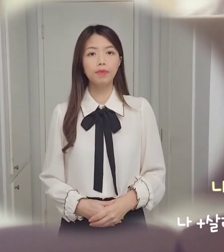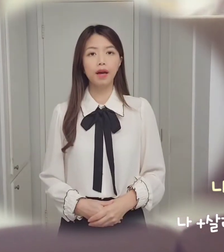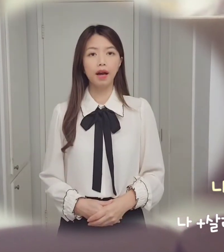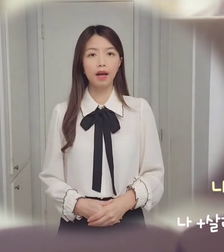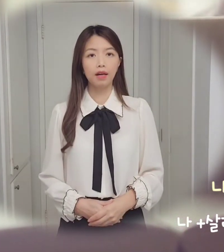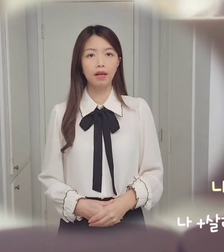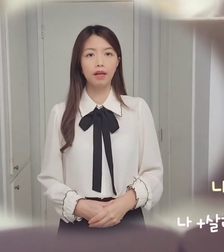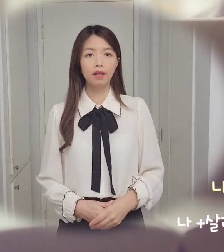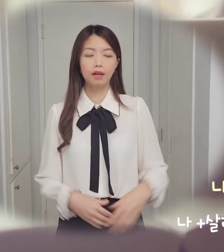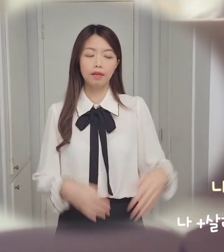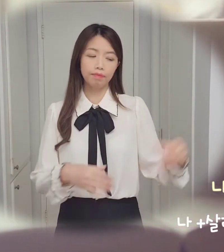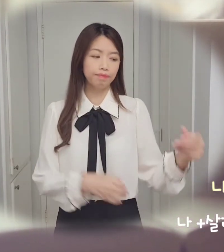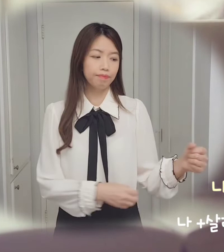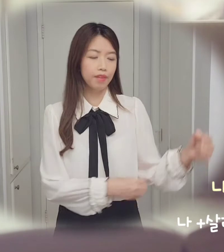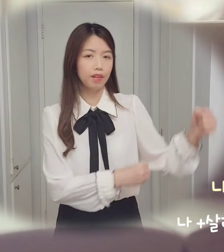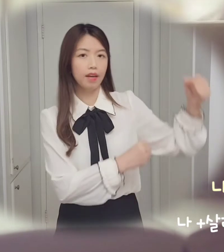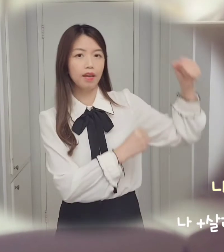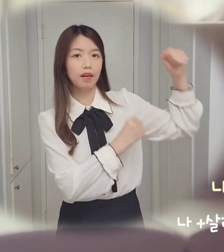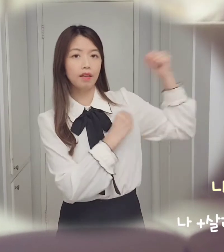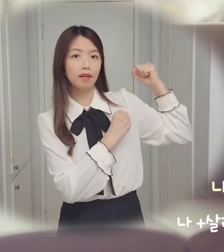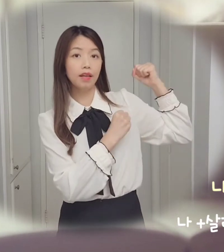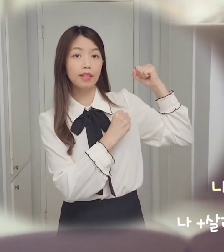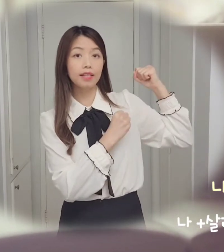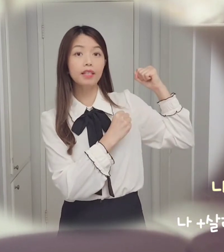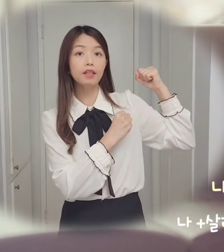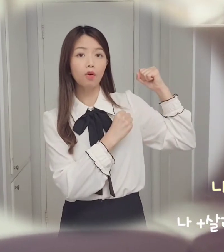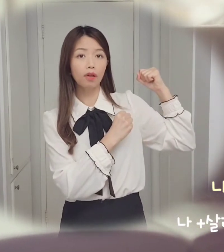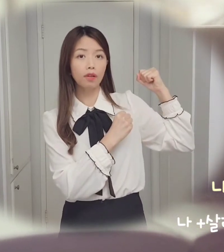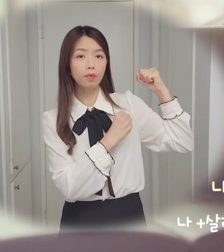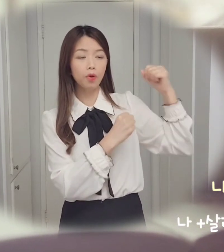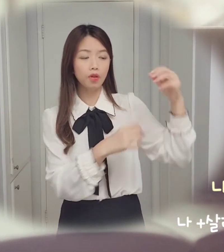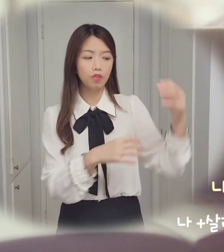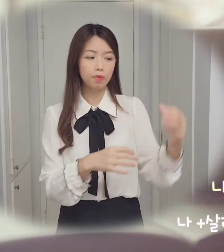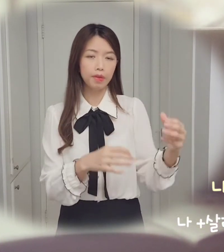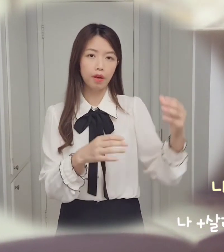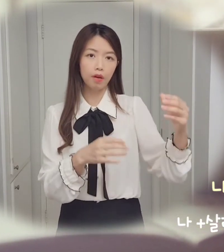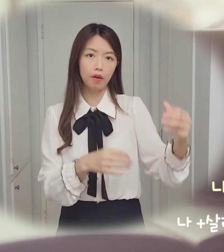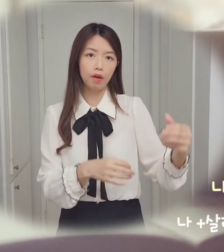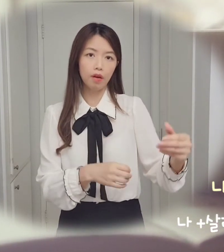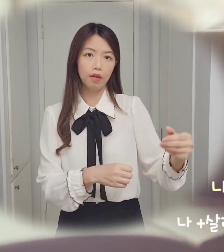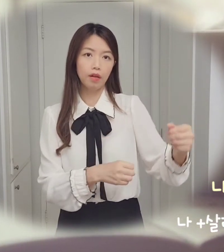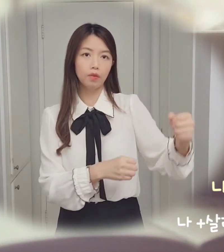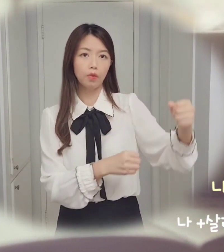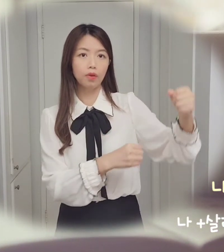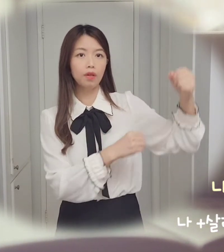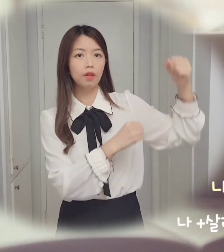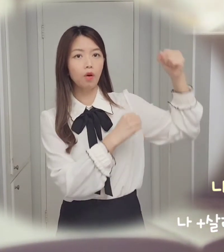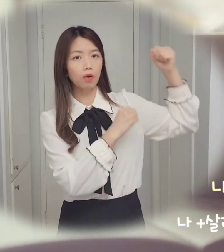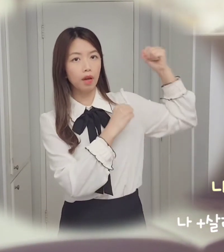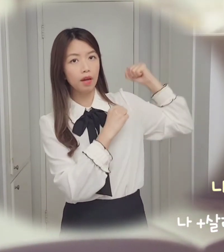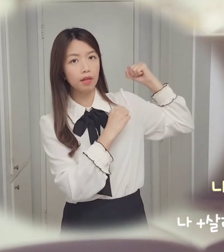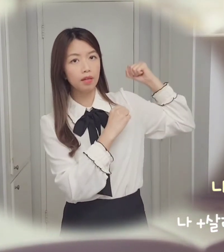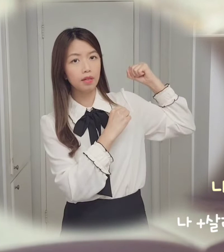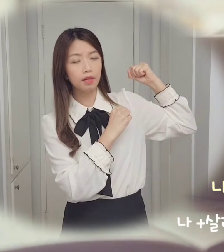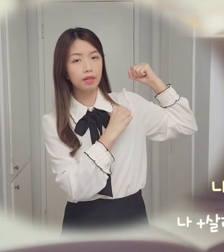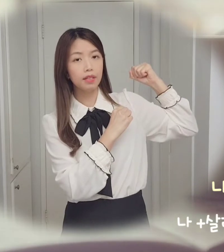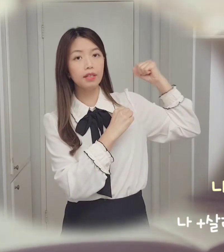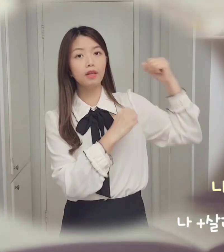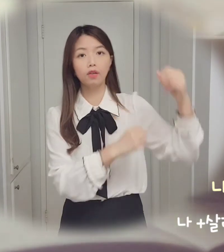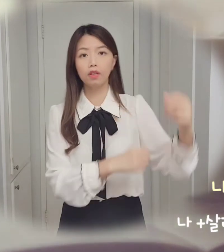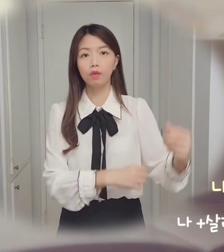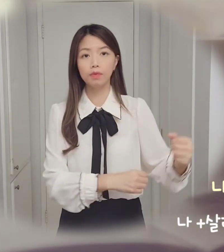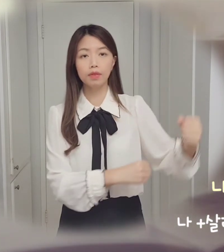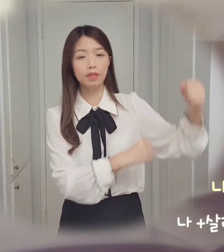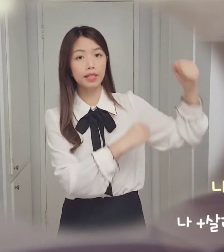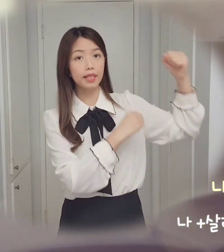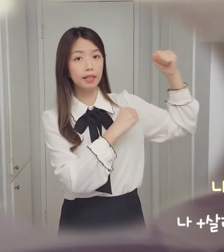지신 그 십자가. 이렇게 그냥 지는 것 같은 표현해 주시면 돼요. 양손을 이렇게 어깨에